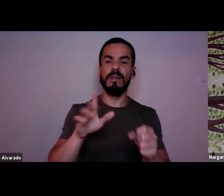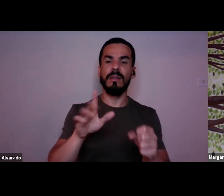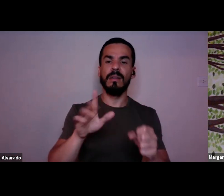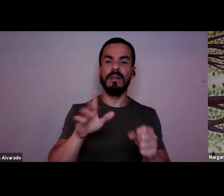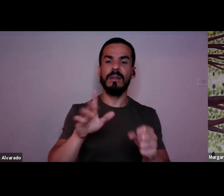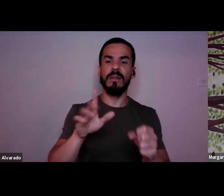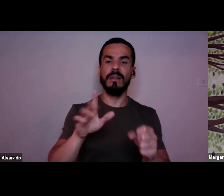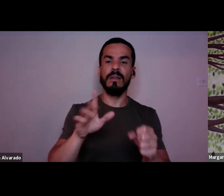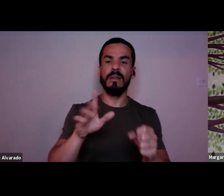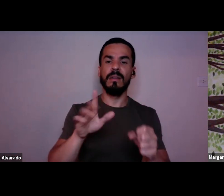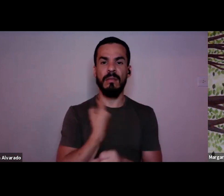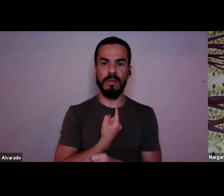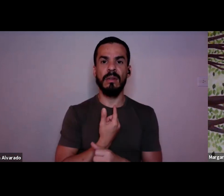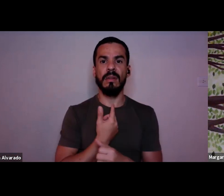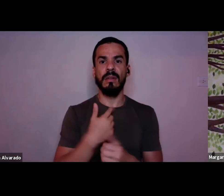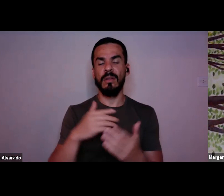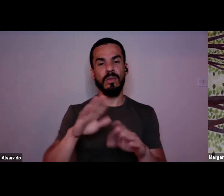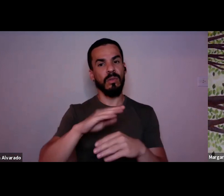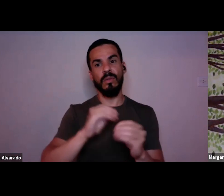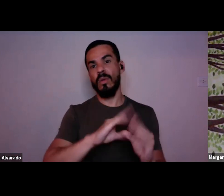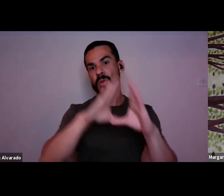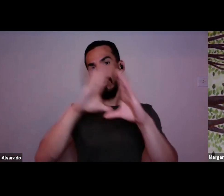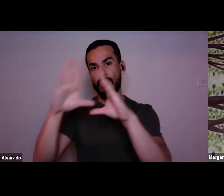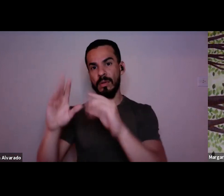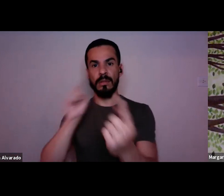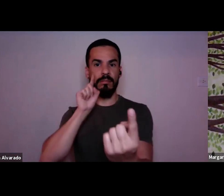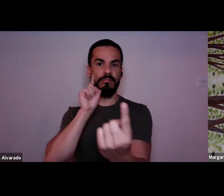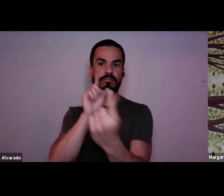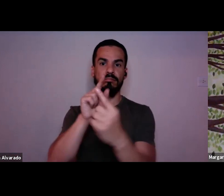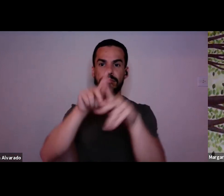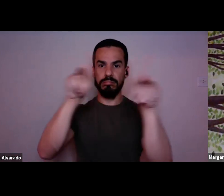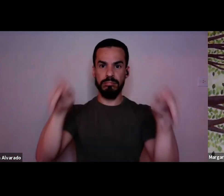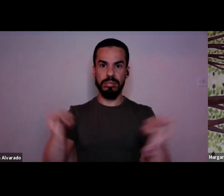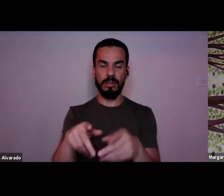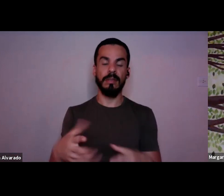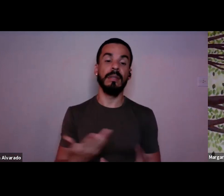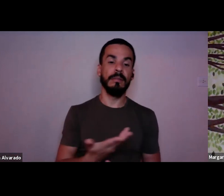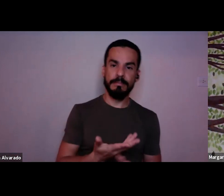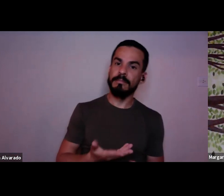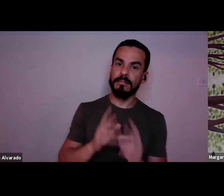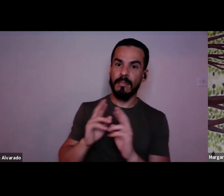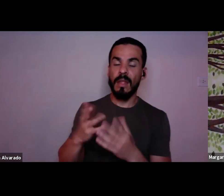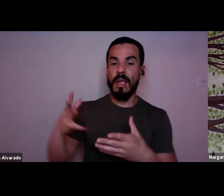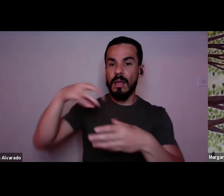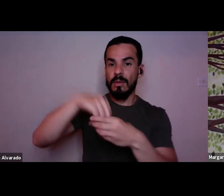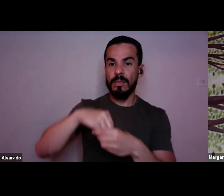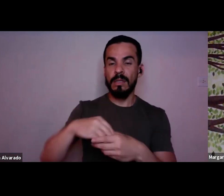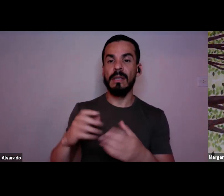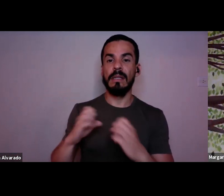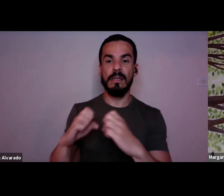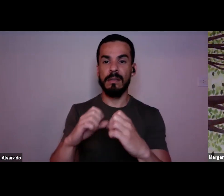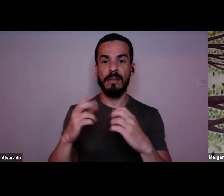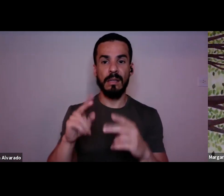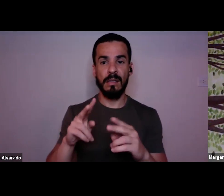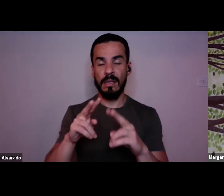pasando todo el día frente a la pantalla e incorporando es lo que te hablaba de estrategias de virtualidad